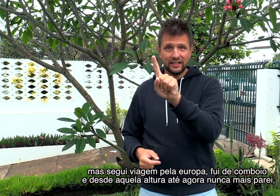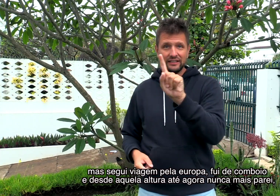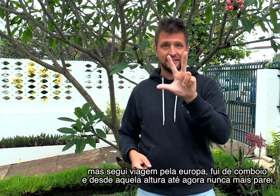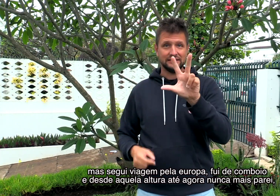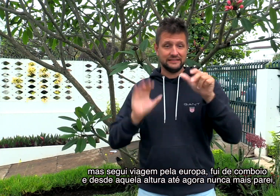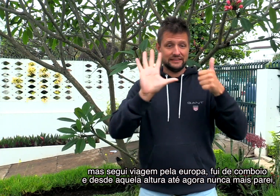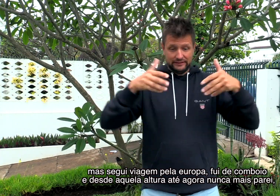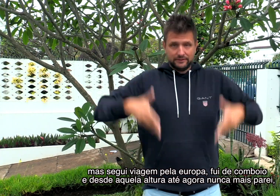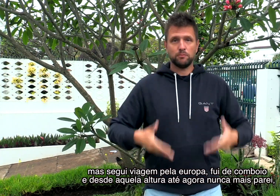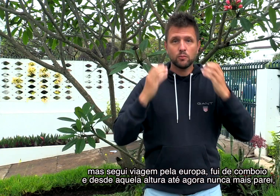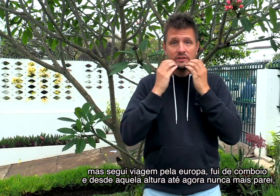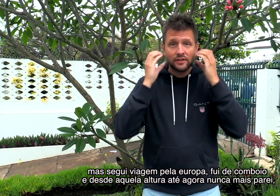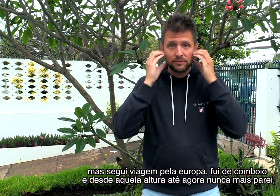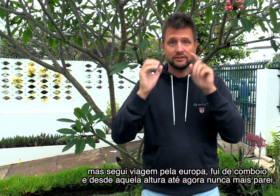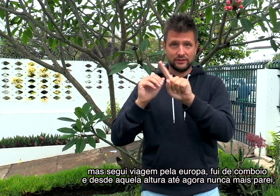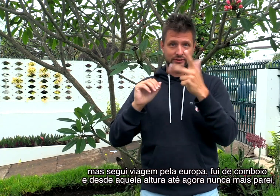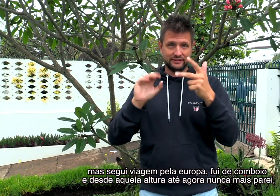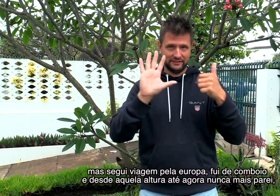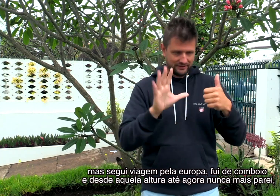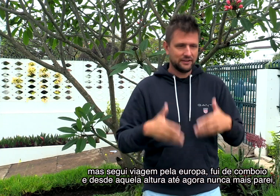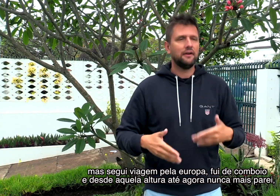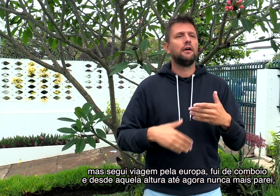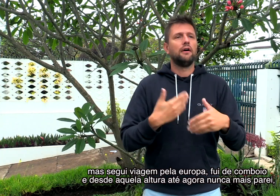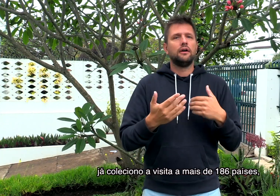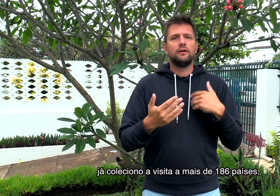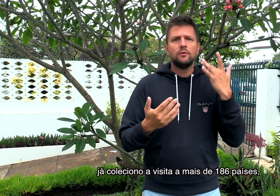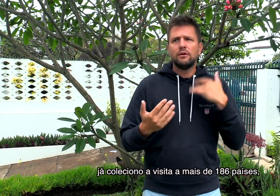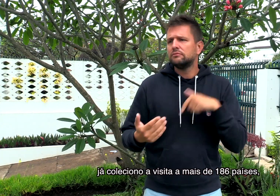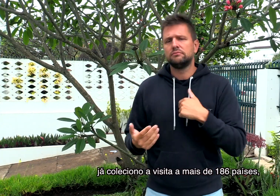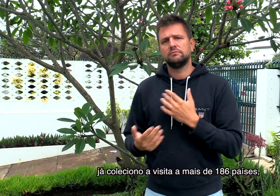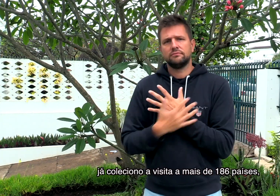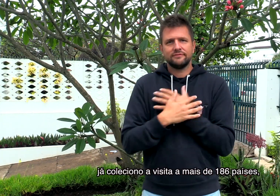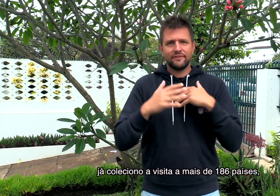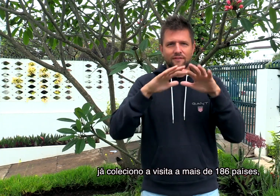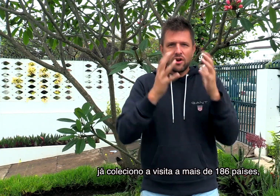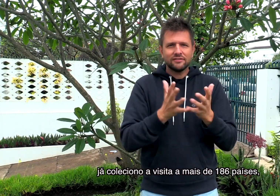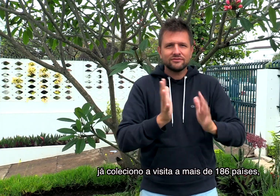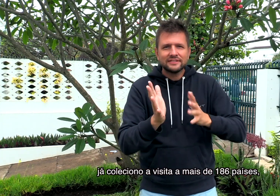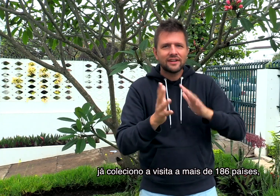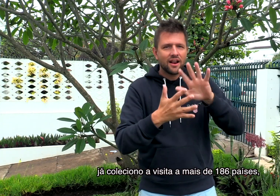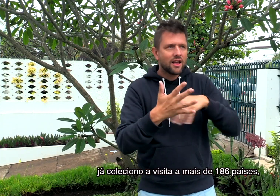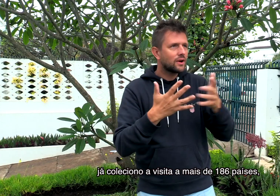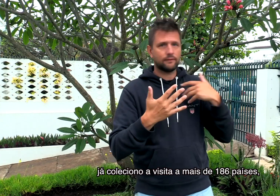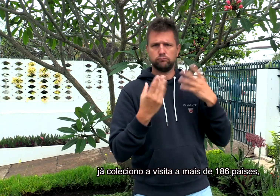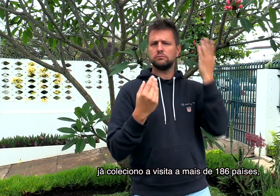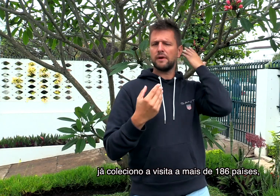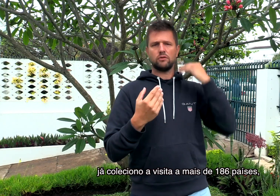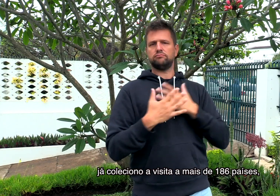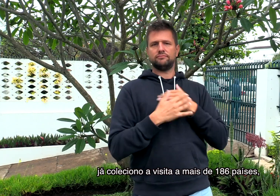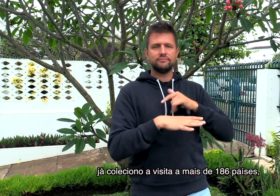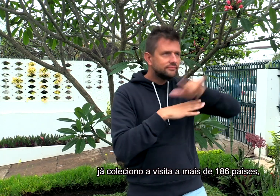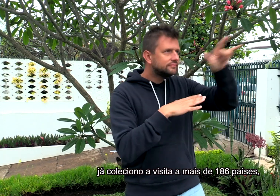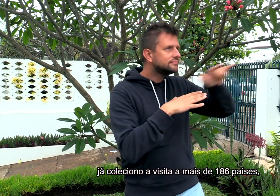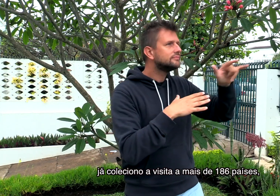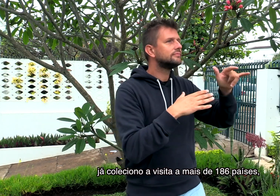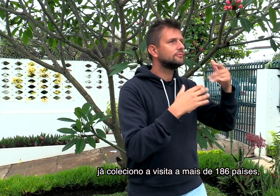desde aquela altura até agora nunca mais parei. Já coleciono a visita a mais de